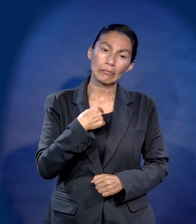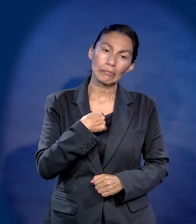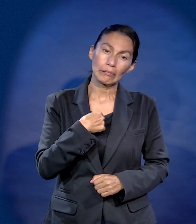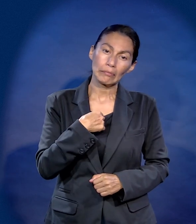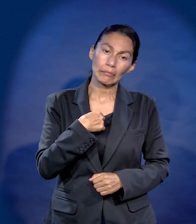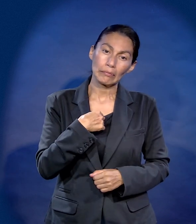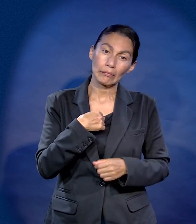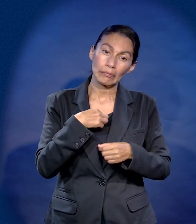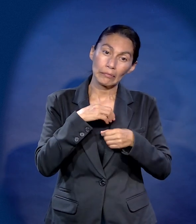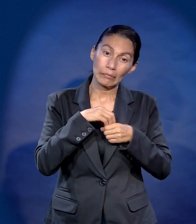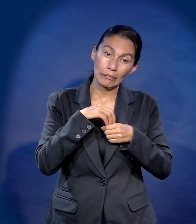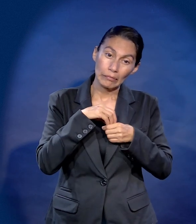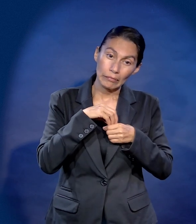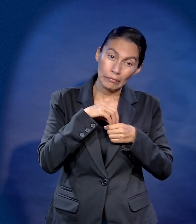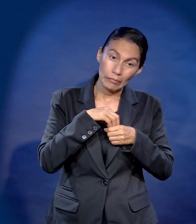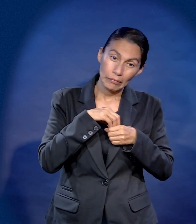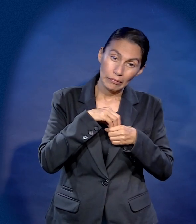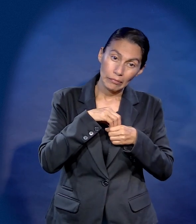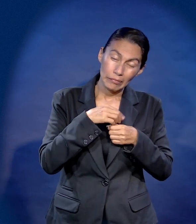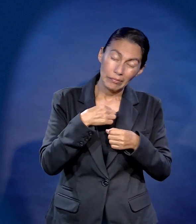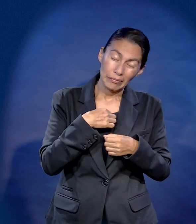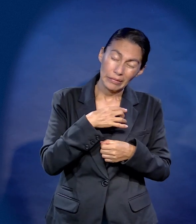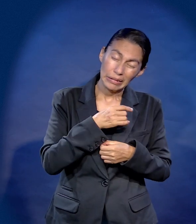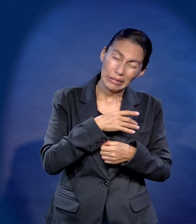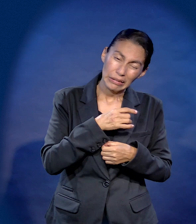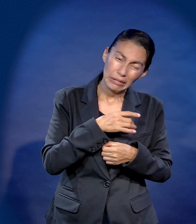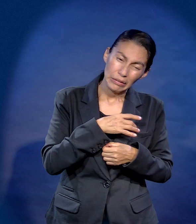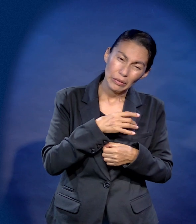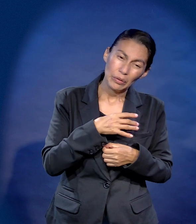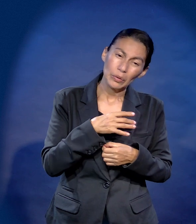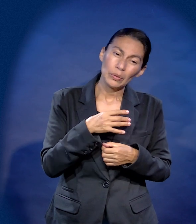Quizá el secreto más doloroso para mí de ese avión